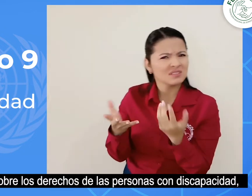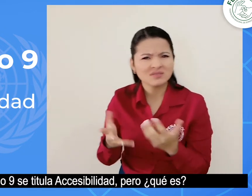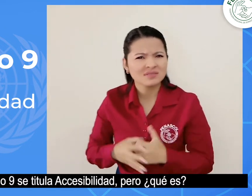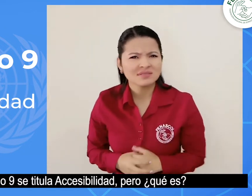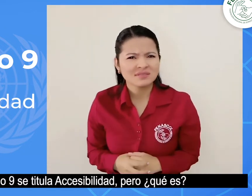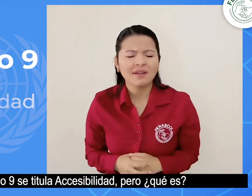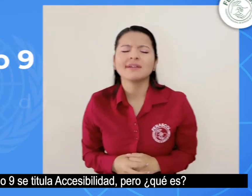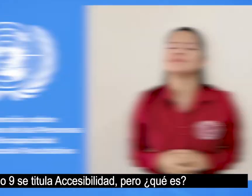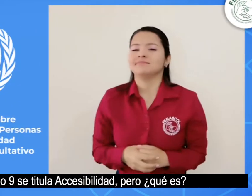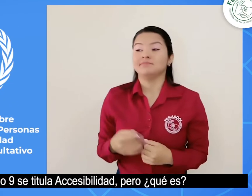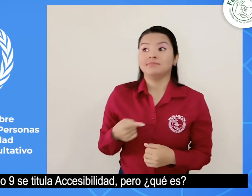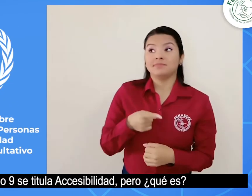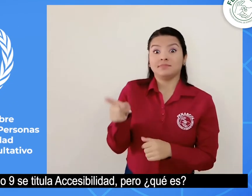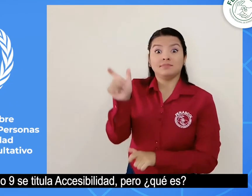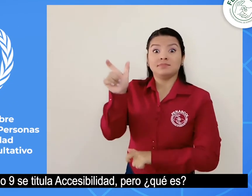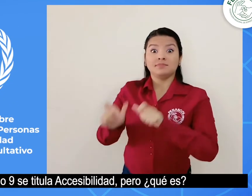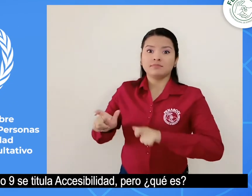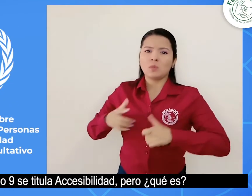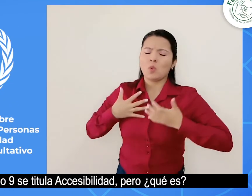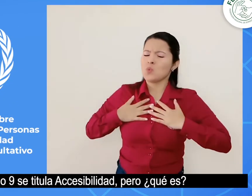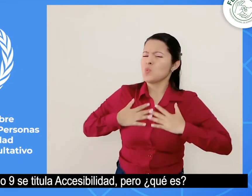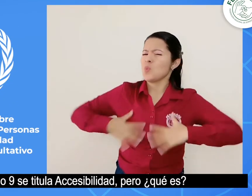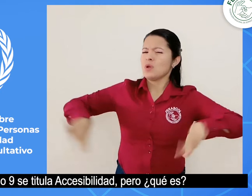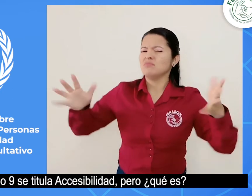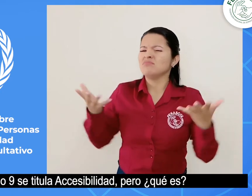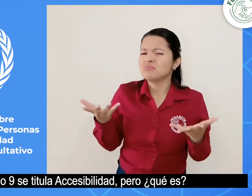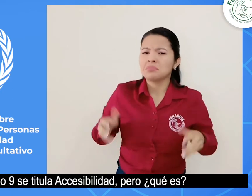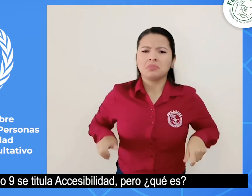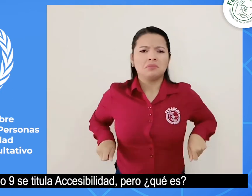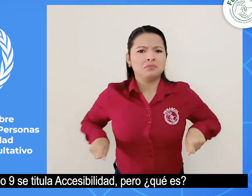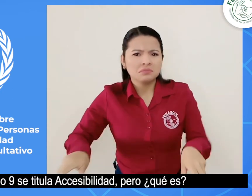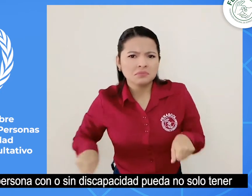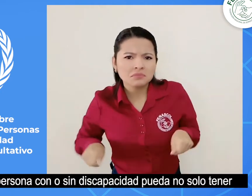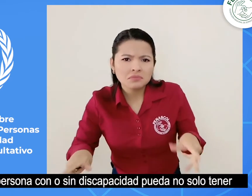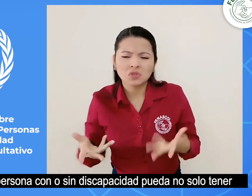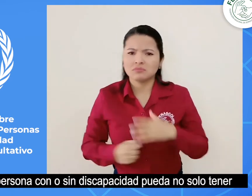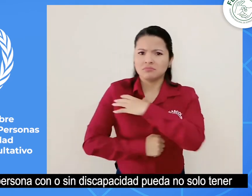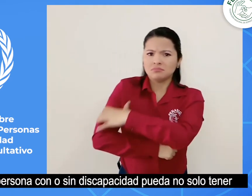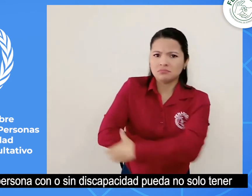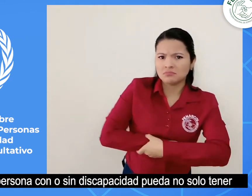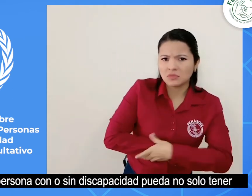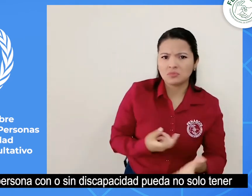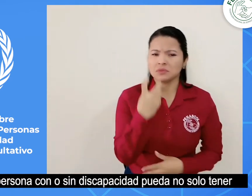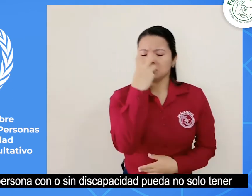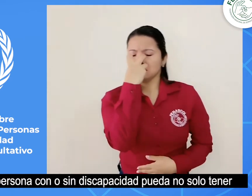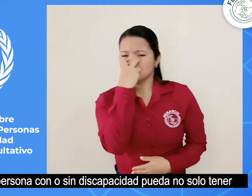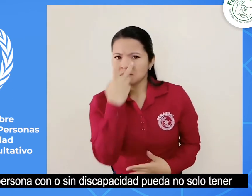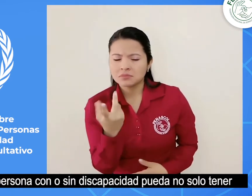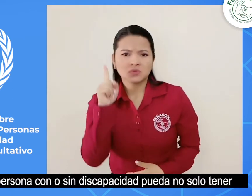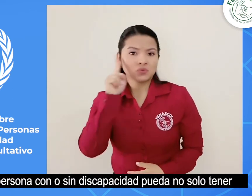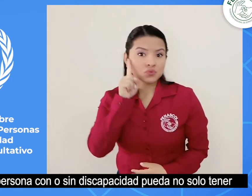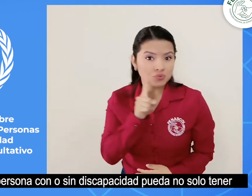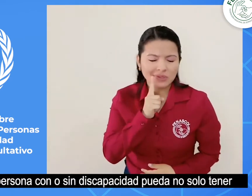el artículo 9 se titula Accesibilidad, pero ¿qué es? Es que cualquier persona con o sin